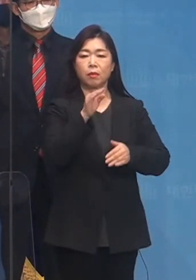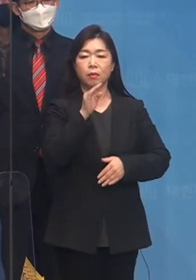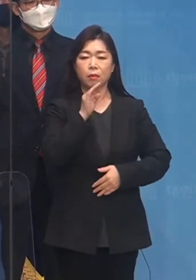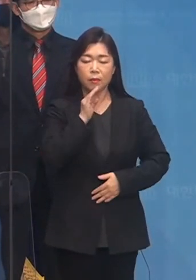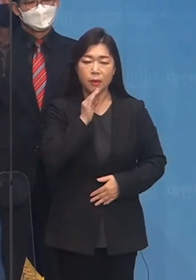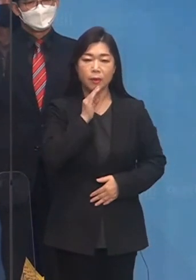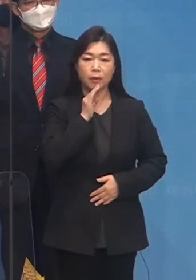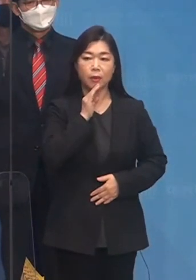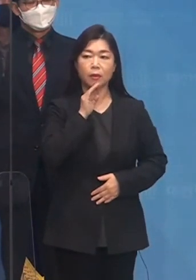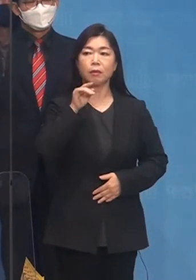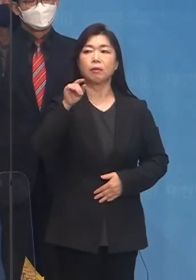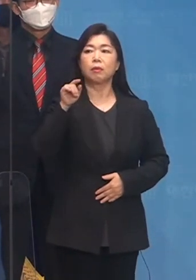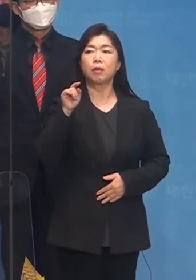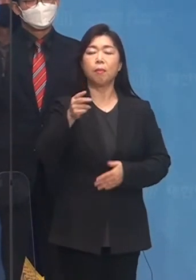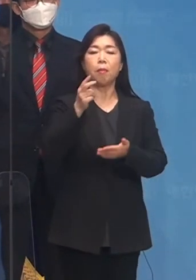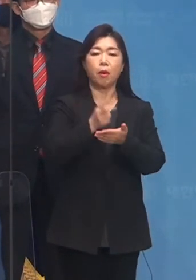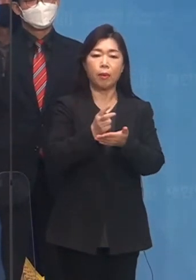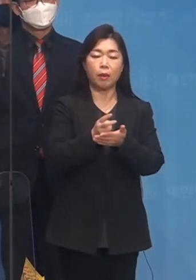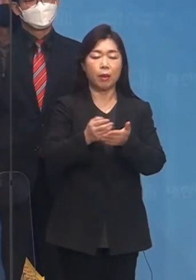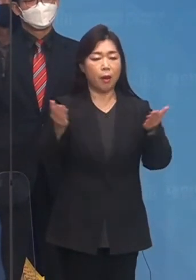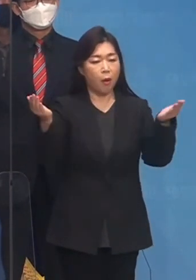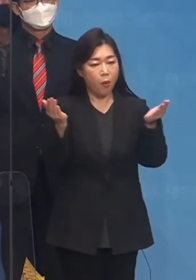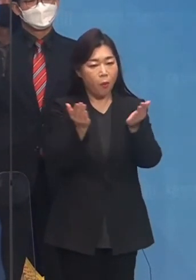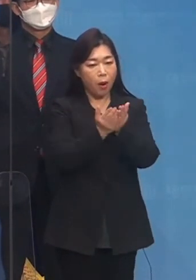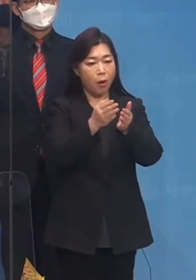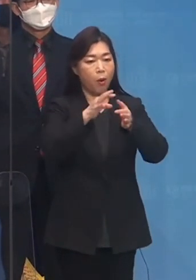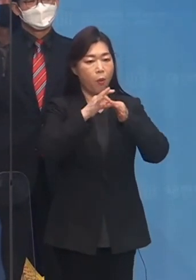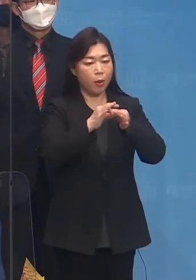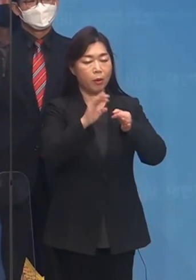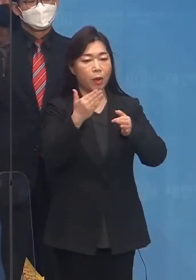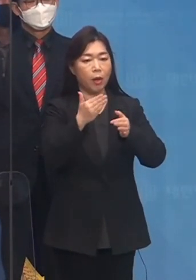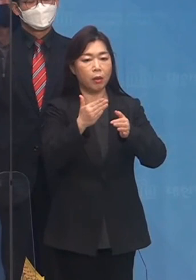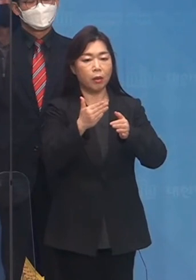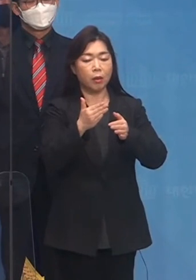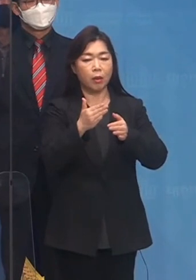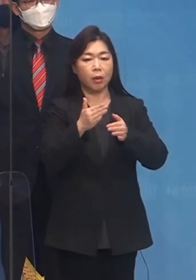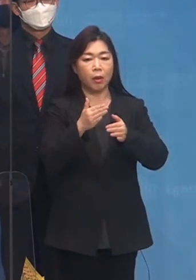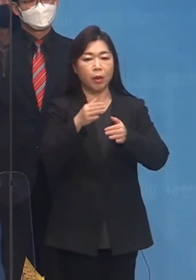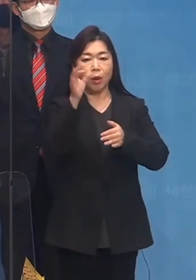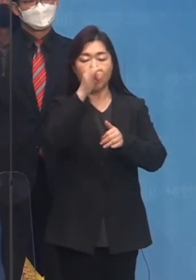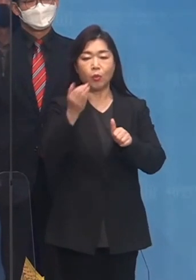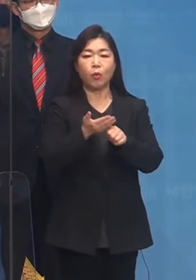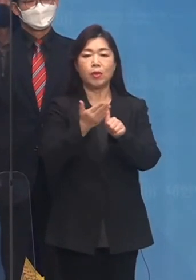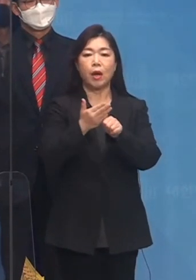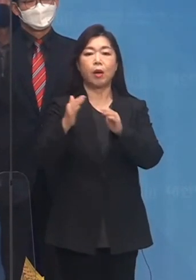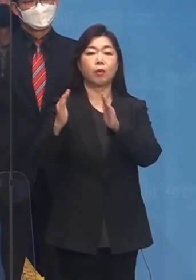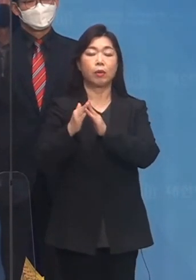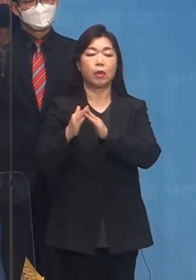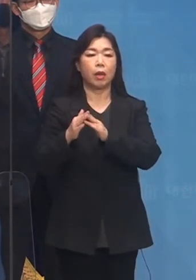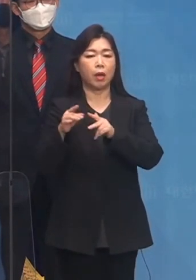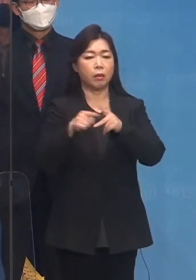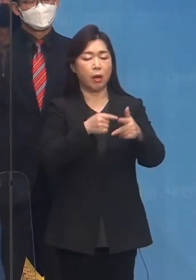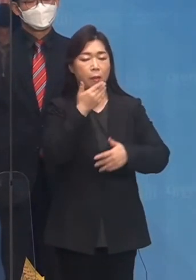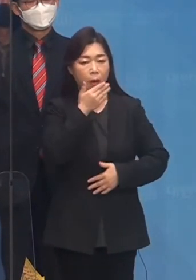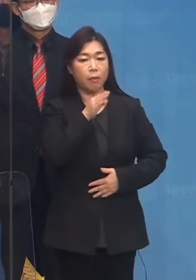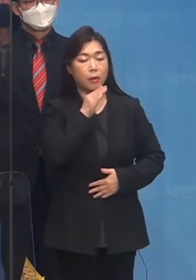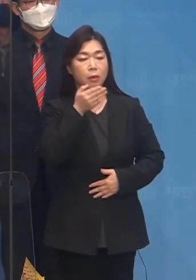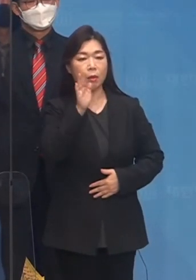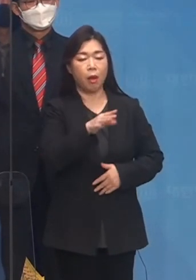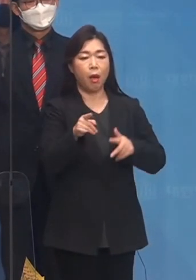진짜 이게 해당되는 농장들이 이해가 돼야 되잖아요. 근데 이해할 수 없는